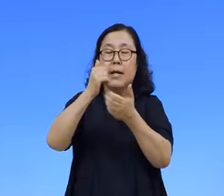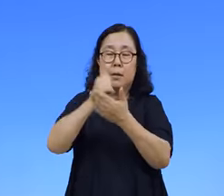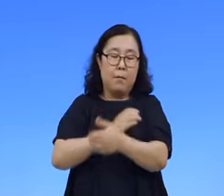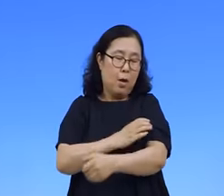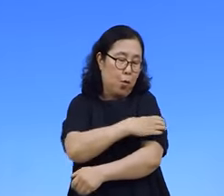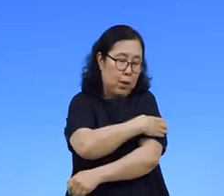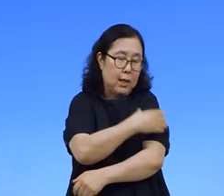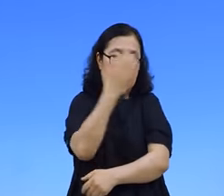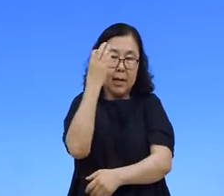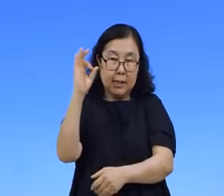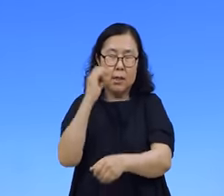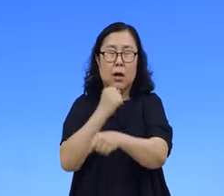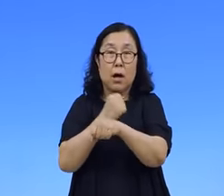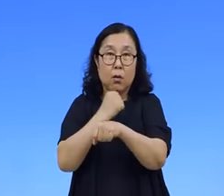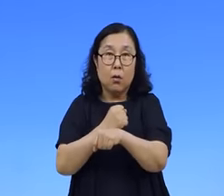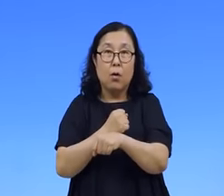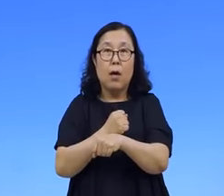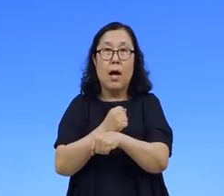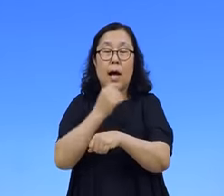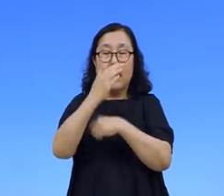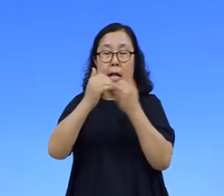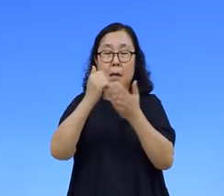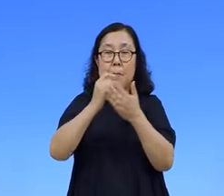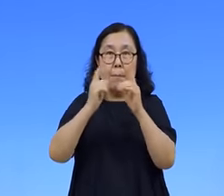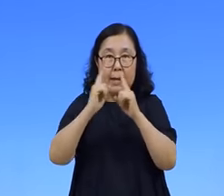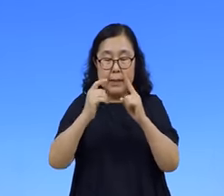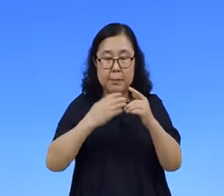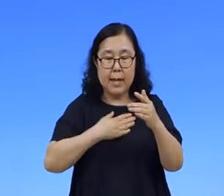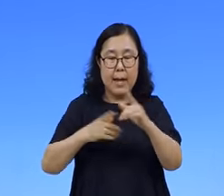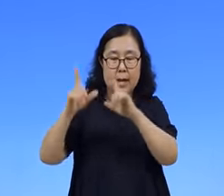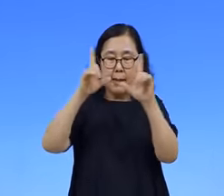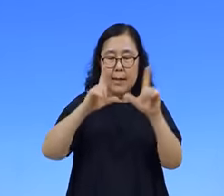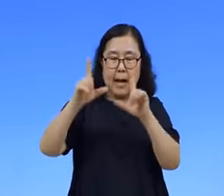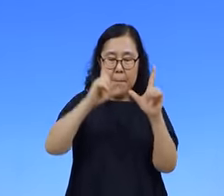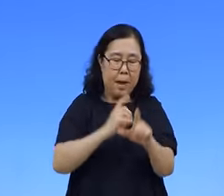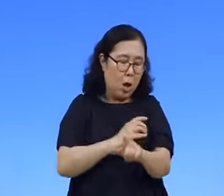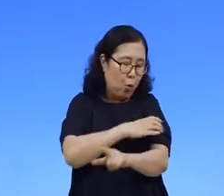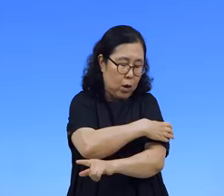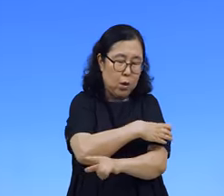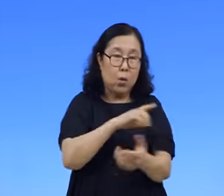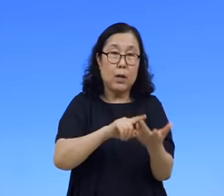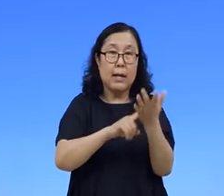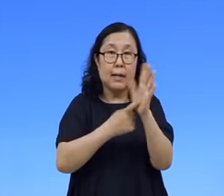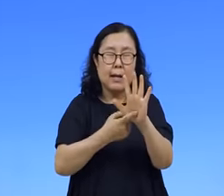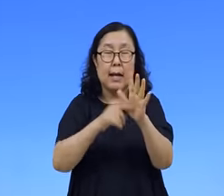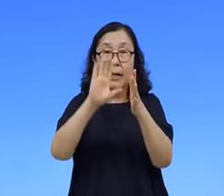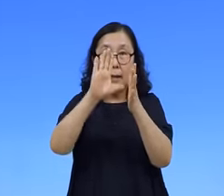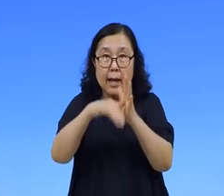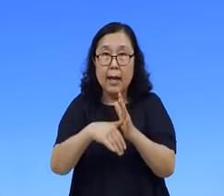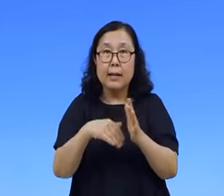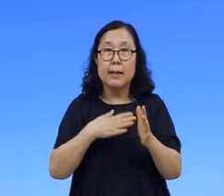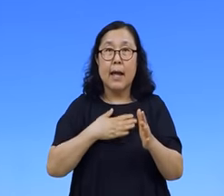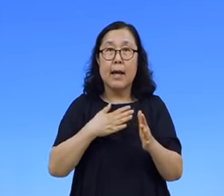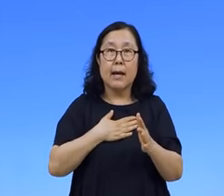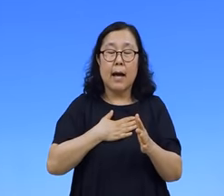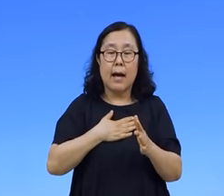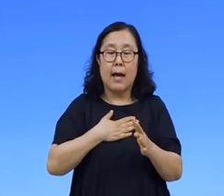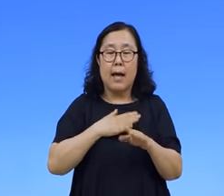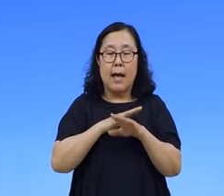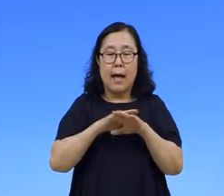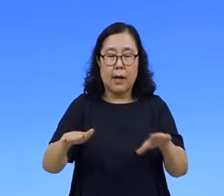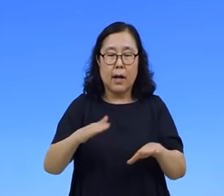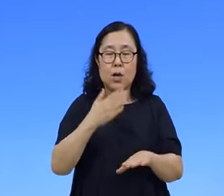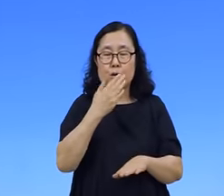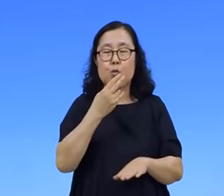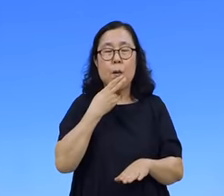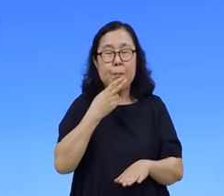여호와 하나님의 권위가 인정이 되고 여호와 하나님이 말씀이 내 삶의 권위로 나타나게 될 때에 내가 처리할 수